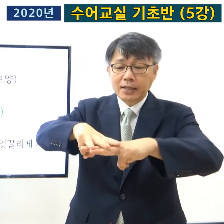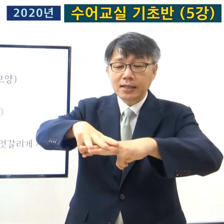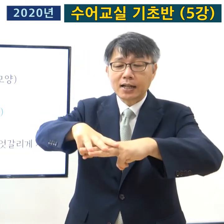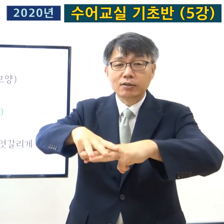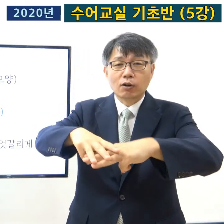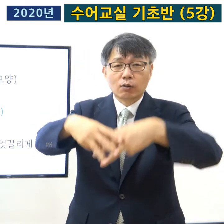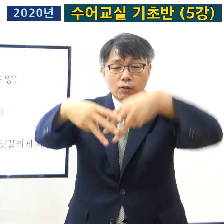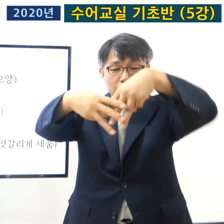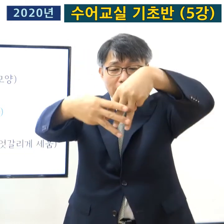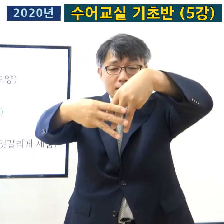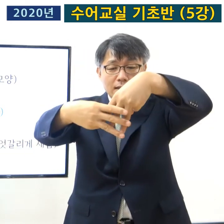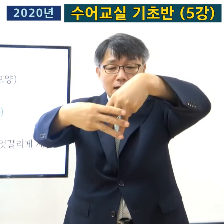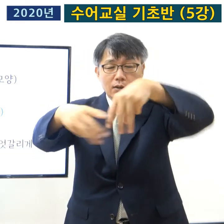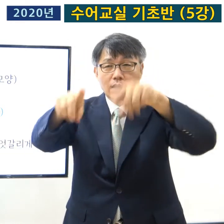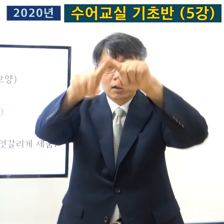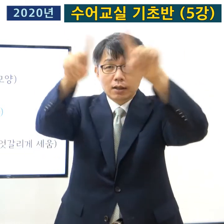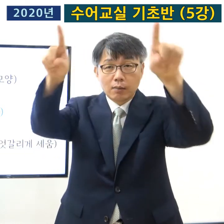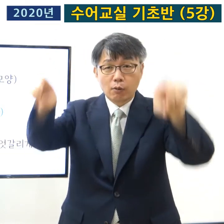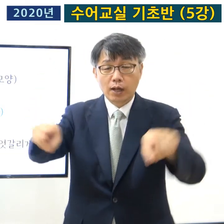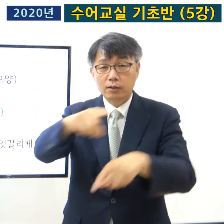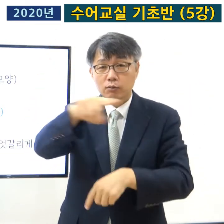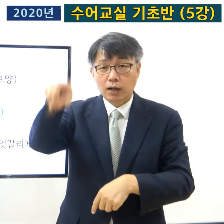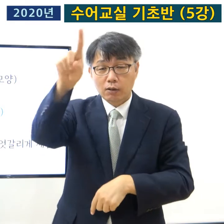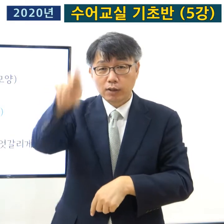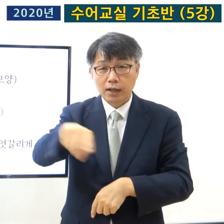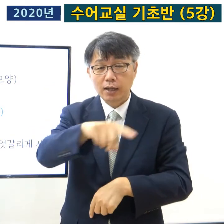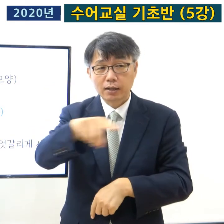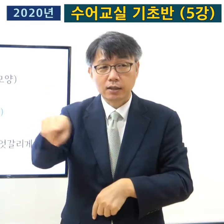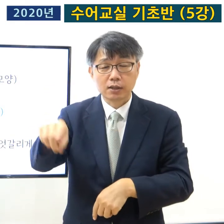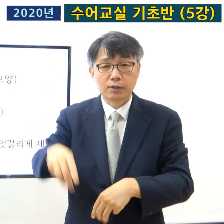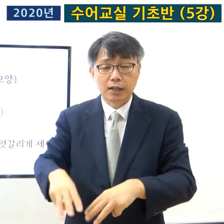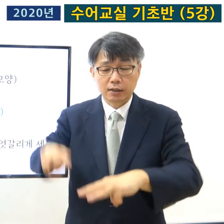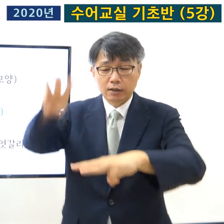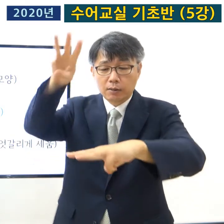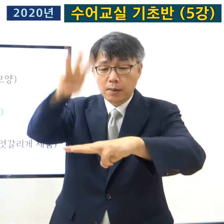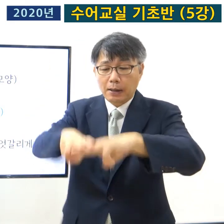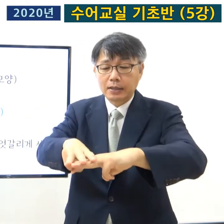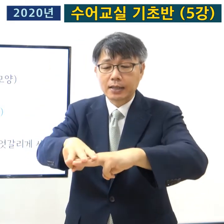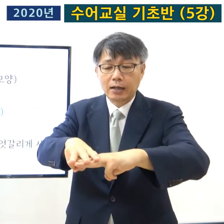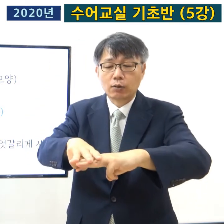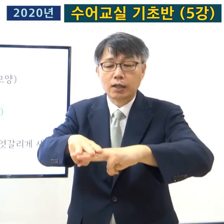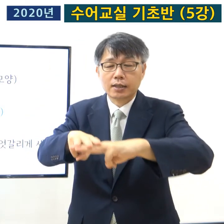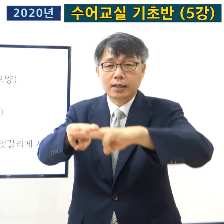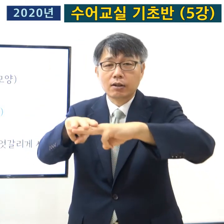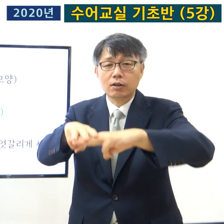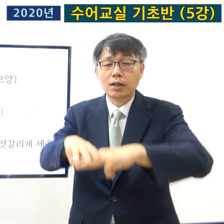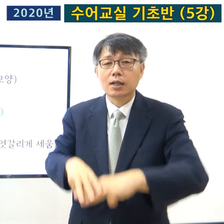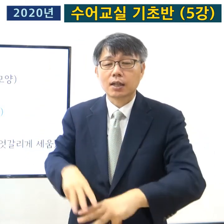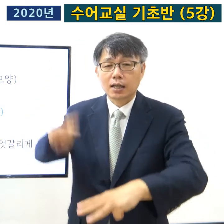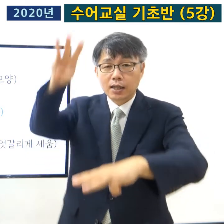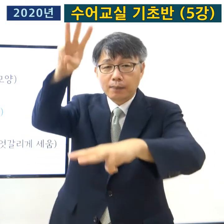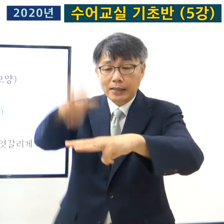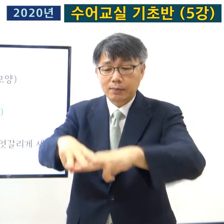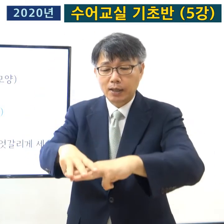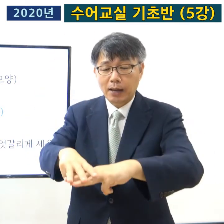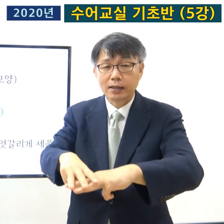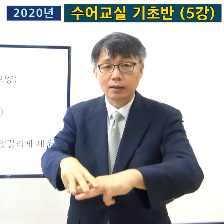밭잔자가 있죠. 우리 밭잔자 이렇게 네모해가지고 가운데에 여집자가 있는 것처럼 밭잔자 이렇게 돼 있잖아요. 이게 밭입니다. 밭